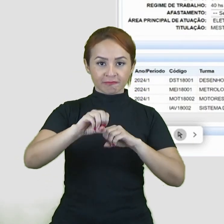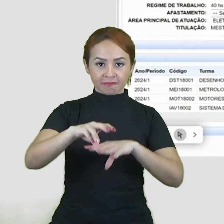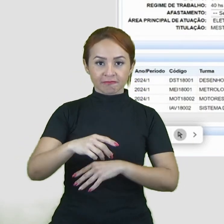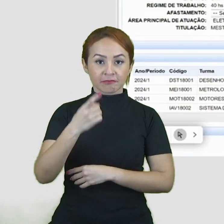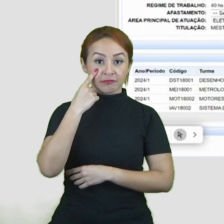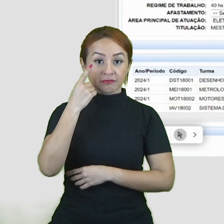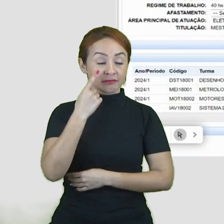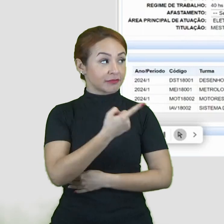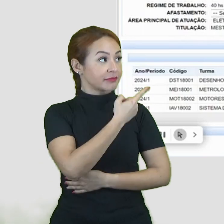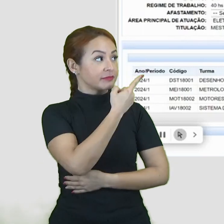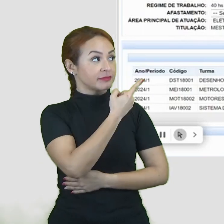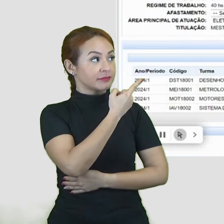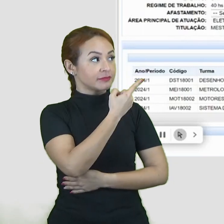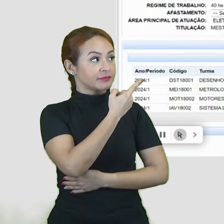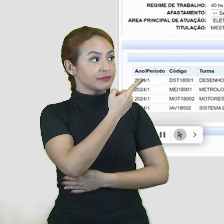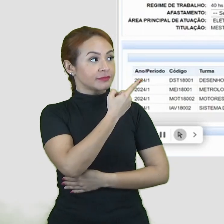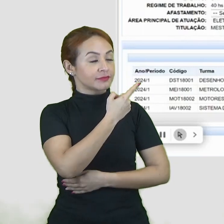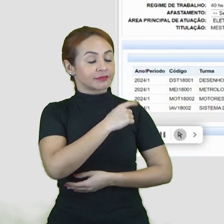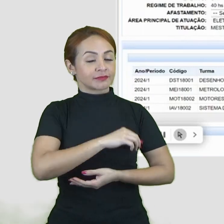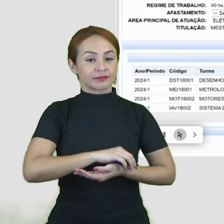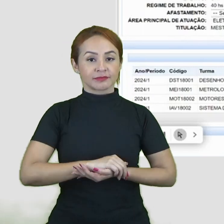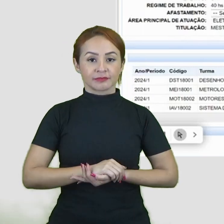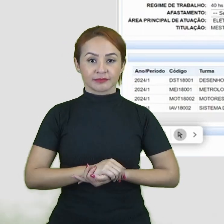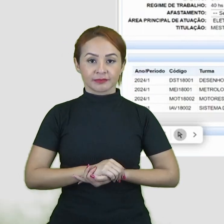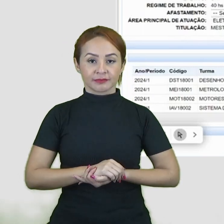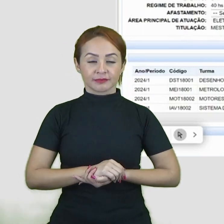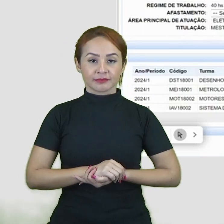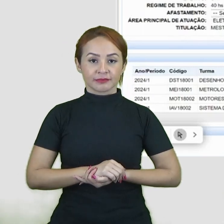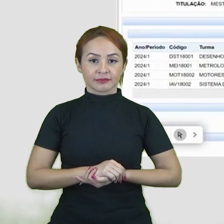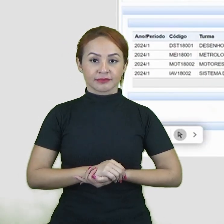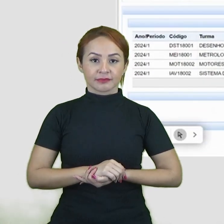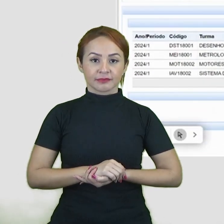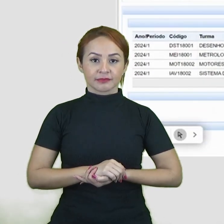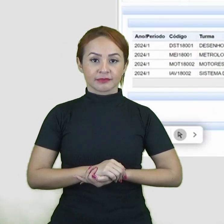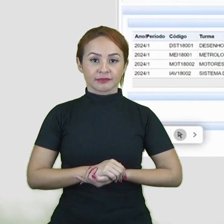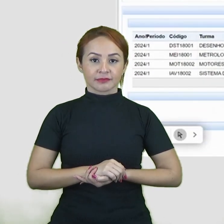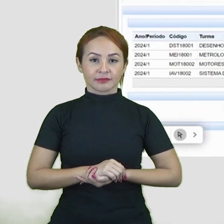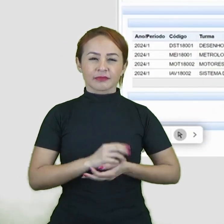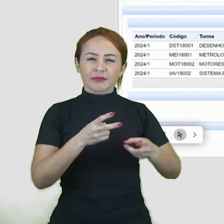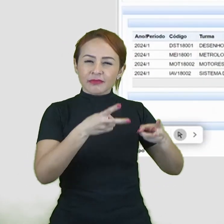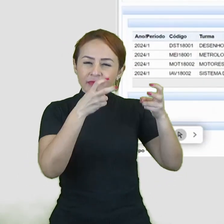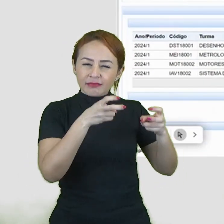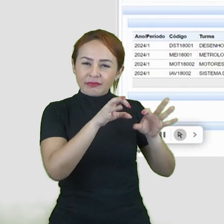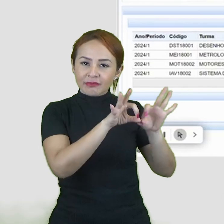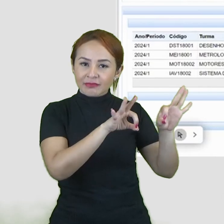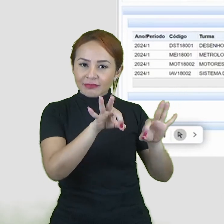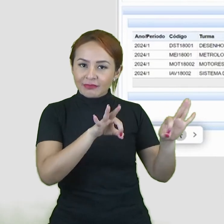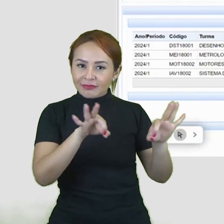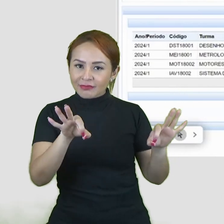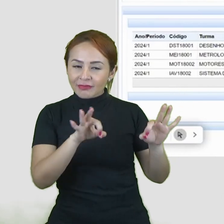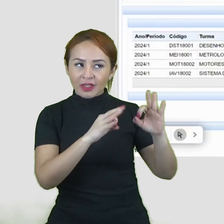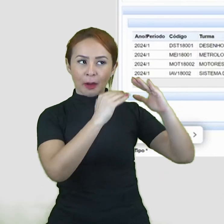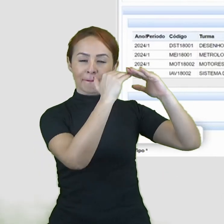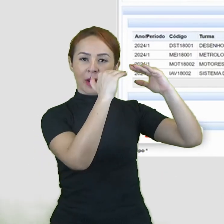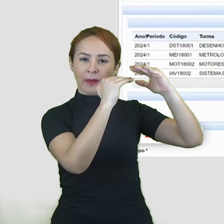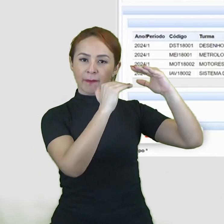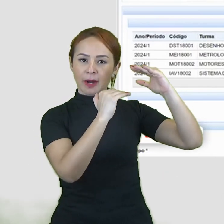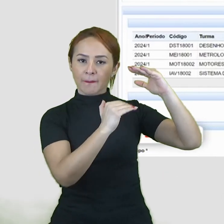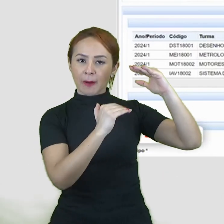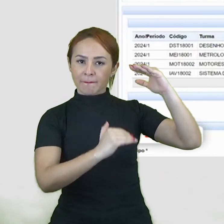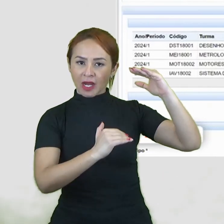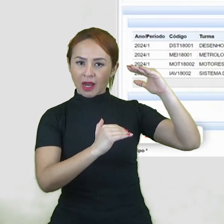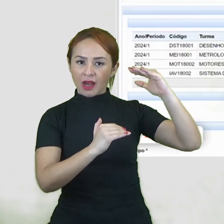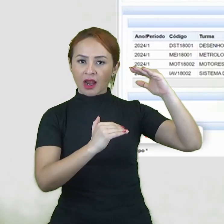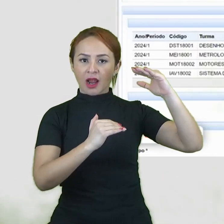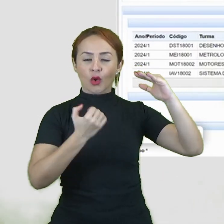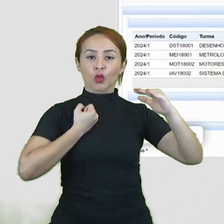rolar esse plano até o final, e vocês percebam como que ele está organizado. Ele está organizado no tópico